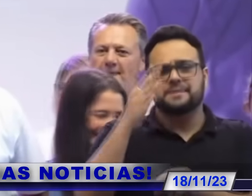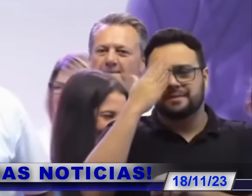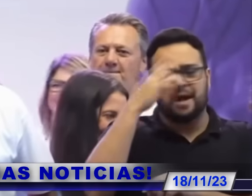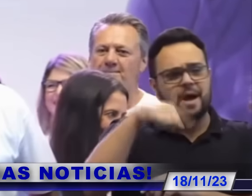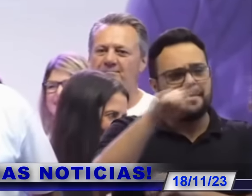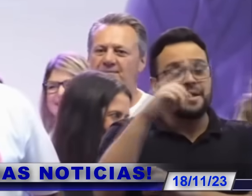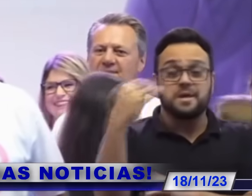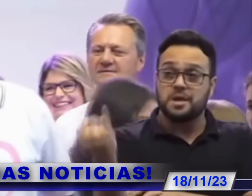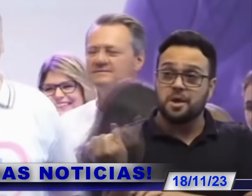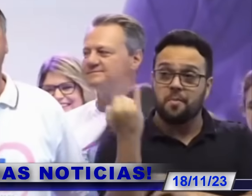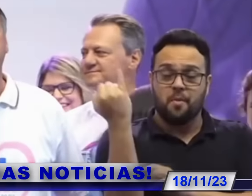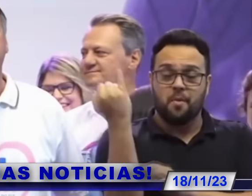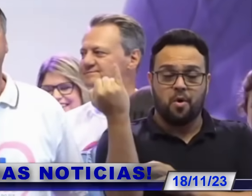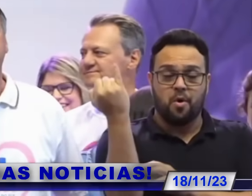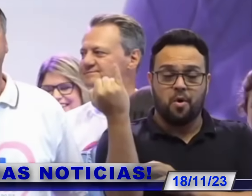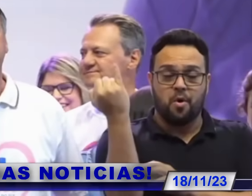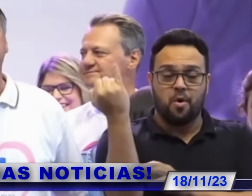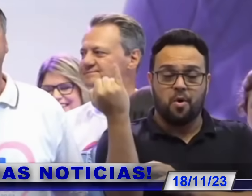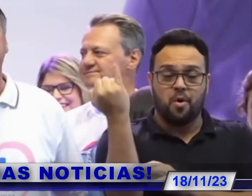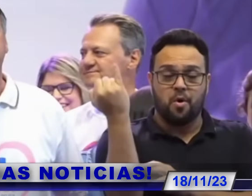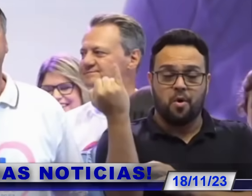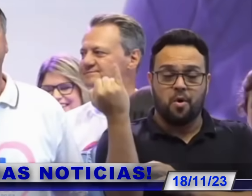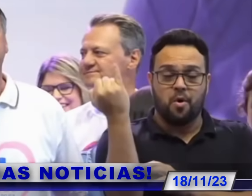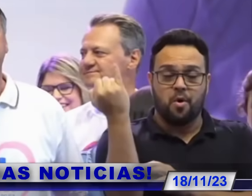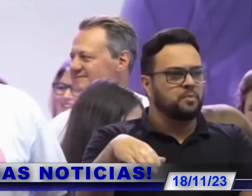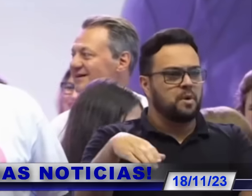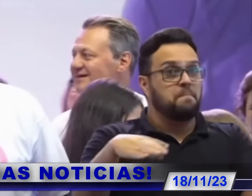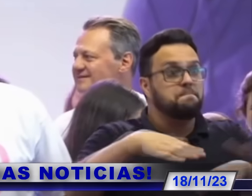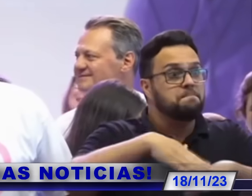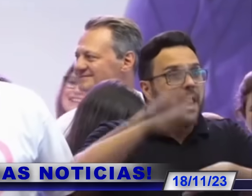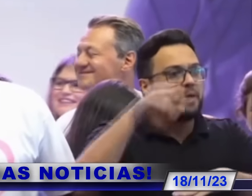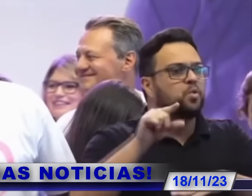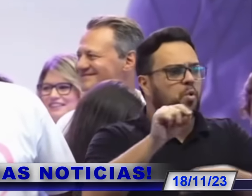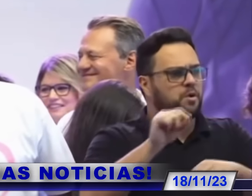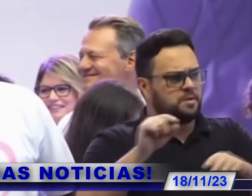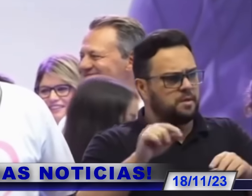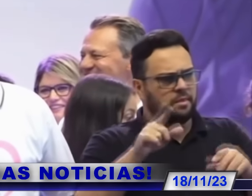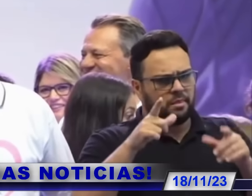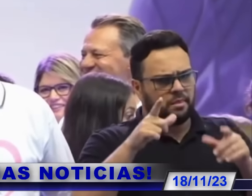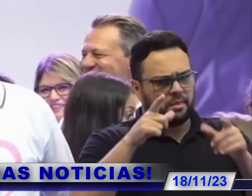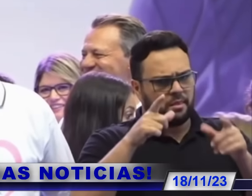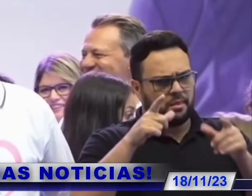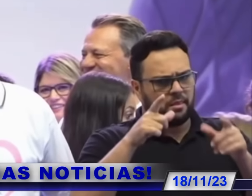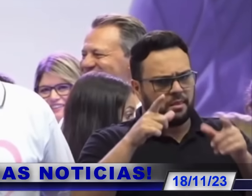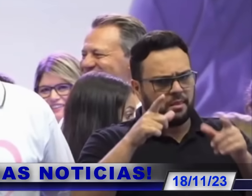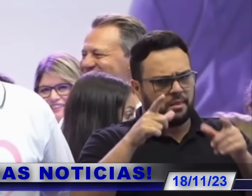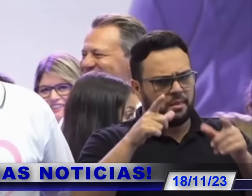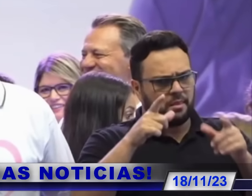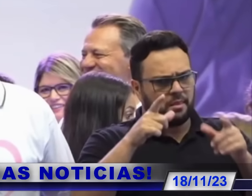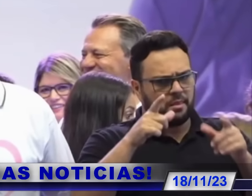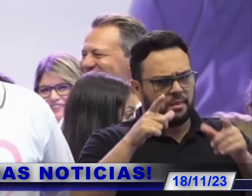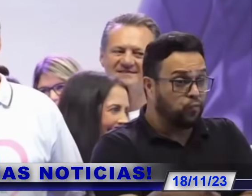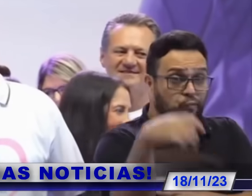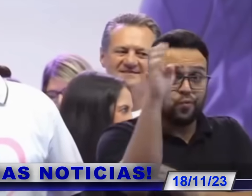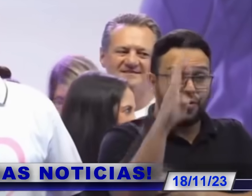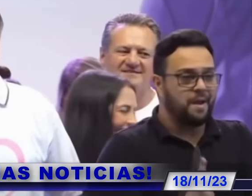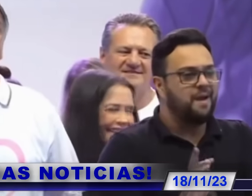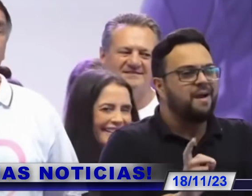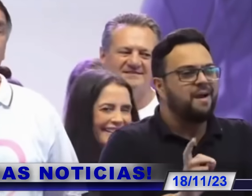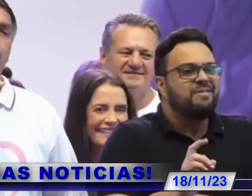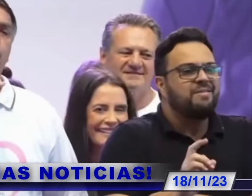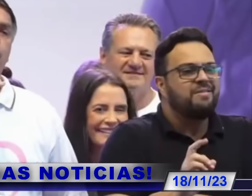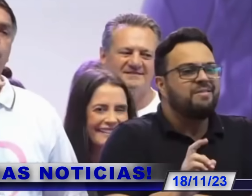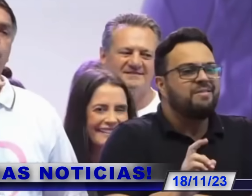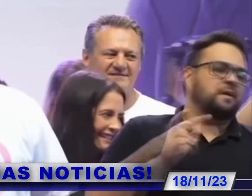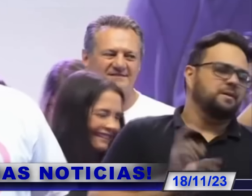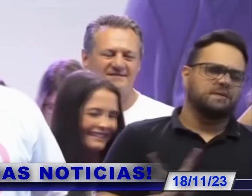importância de um parlamento cada vez mais interessado com o futuro do seu país e não com o